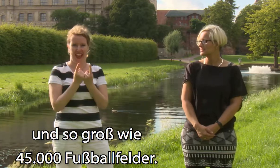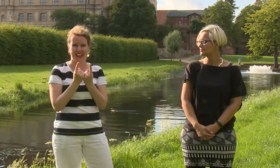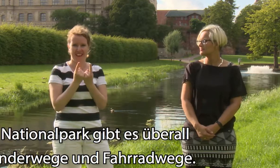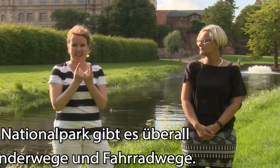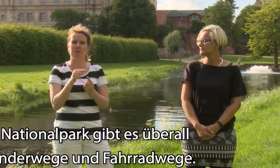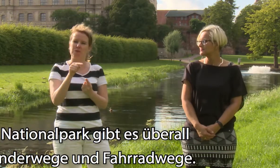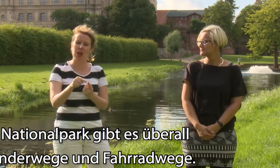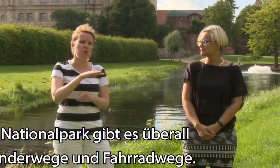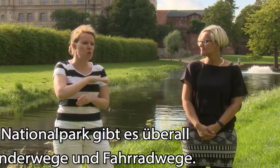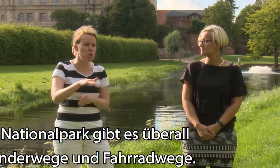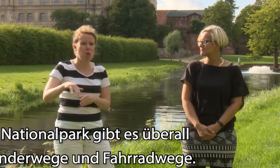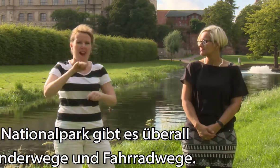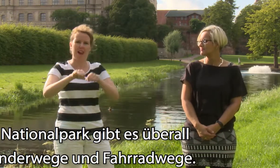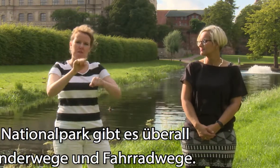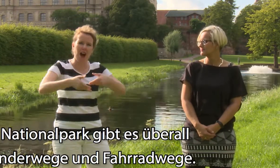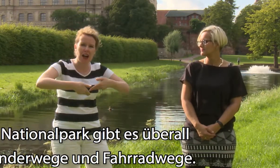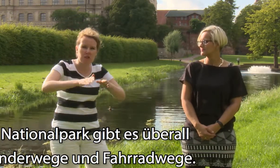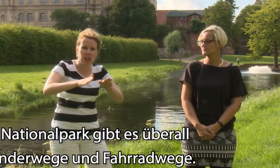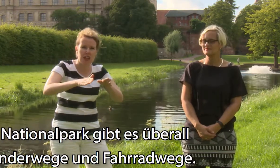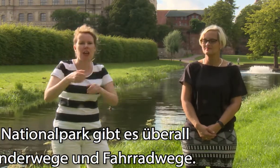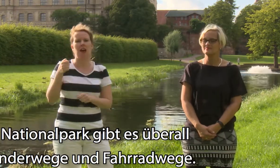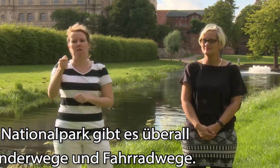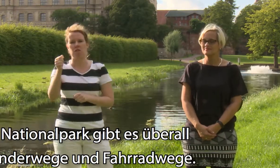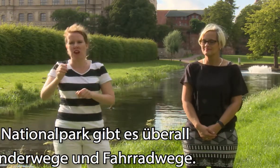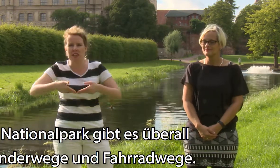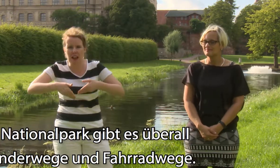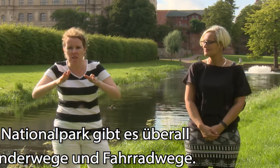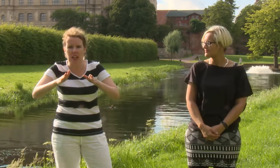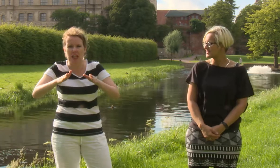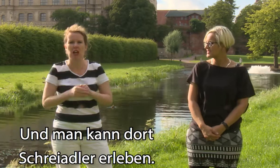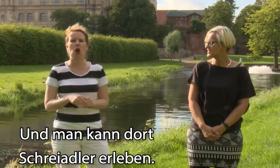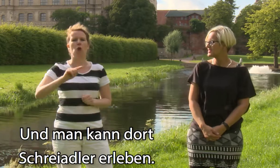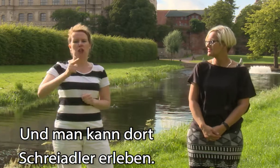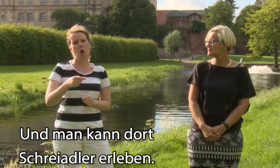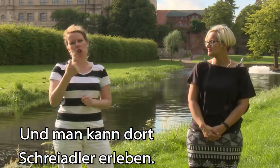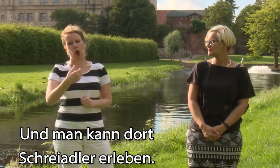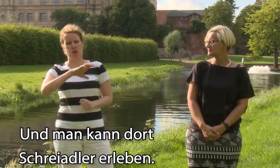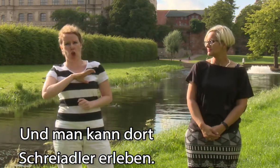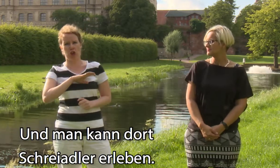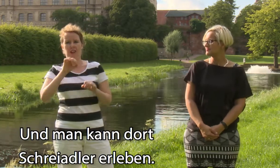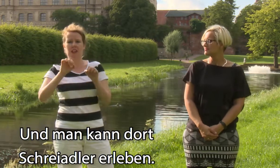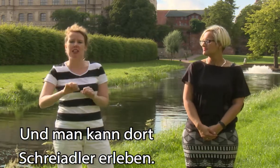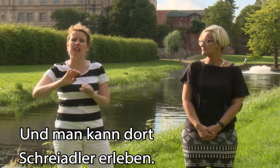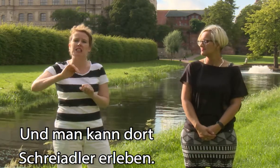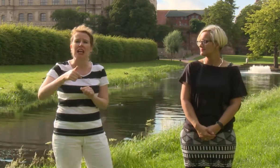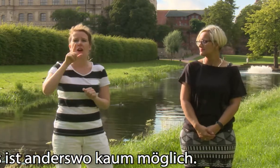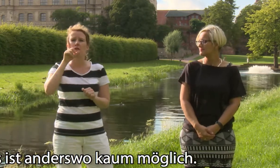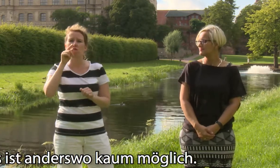Im Nationalpark gibt es überall Wanderwege und Fahrradwege. Und man kann dort Schreiadler erleben. Das ist